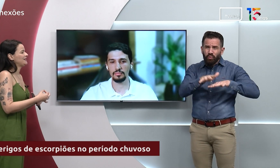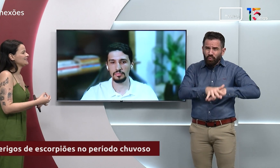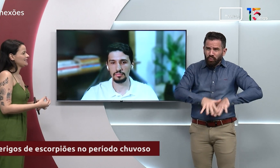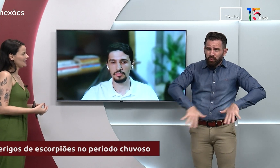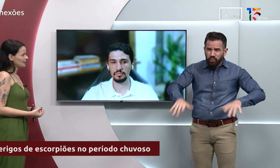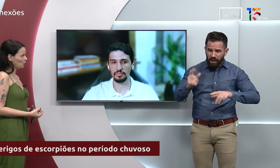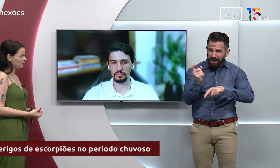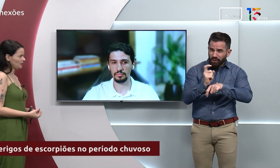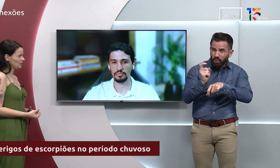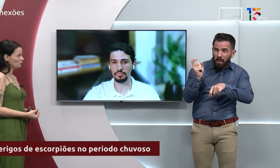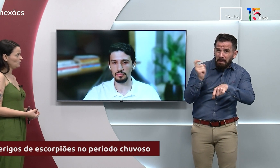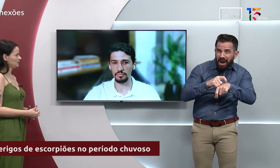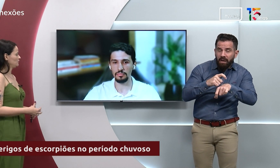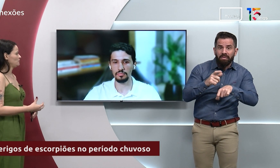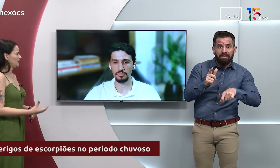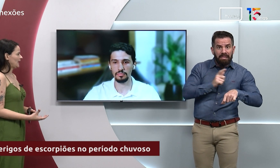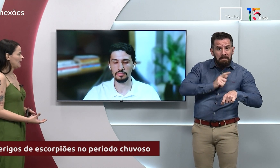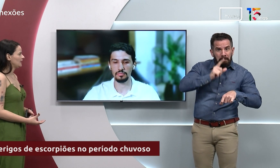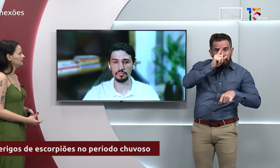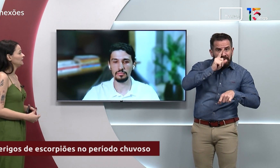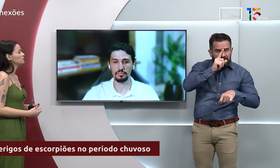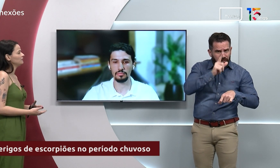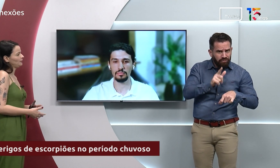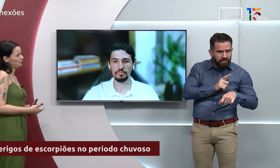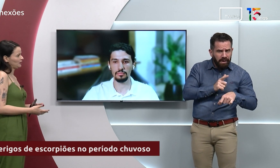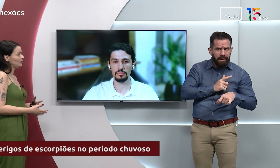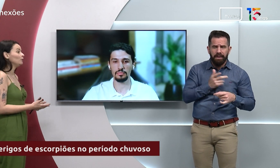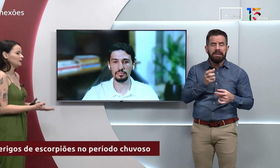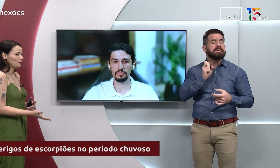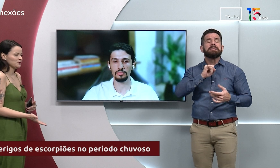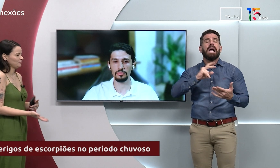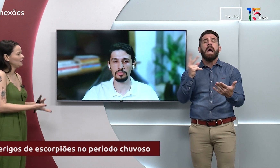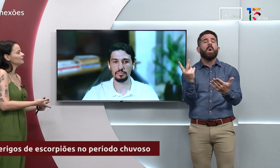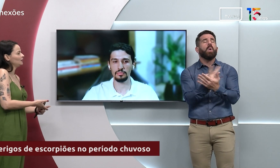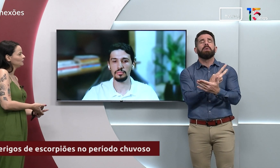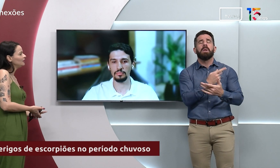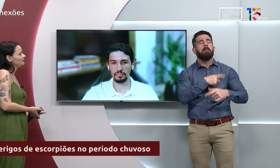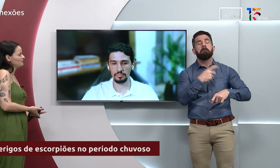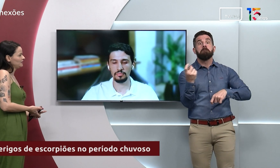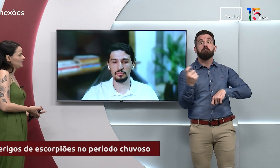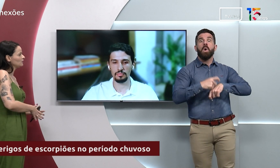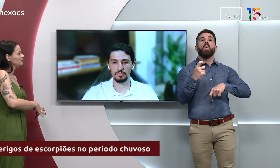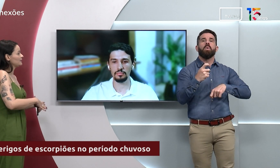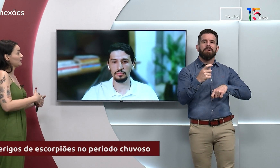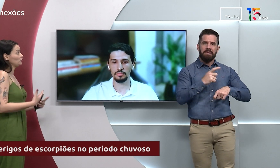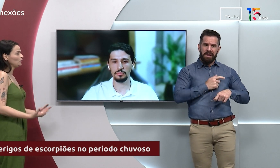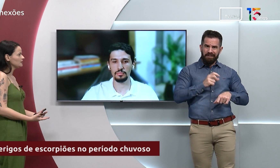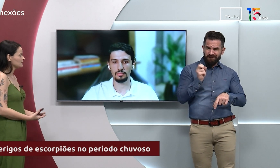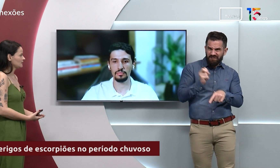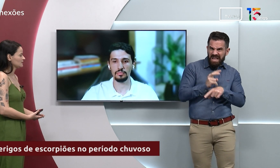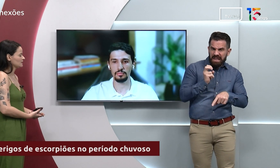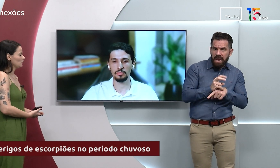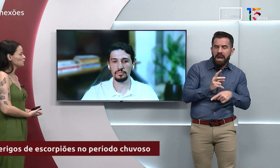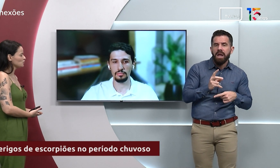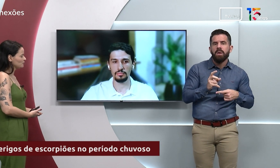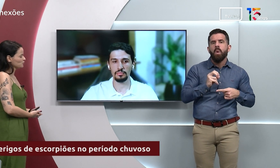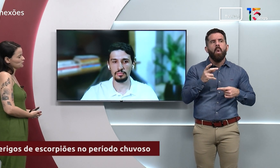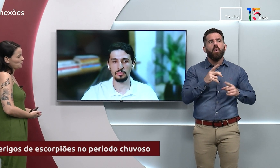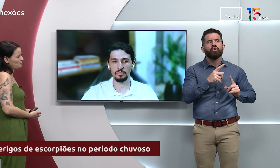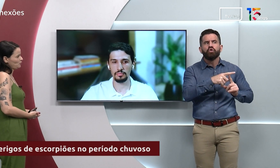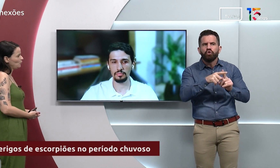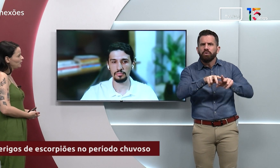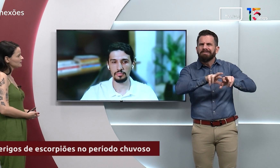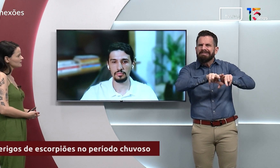que representam perigo, por exemplo, de picada, né? É porque é um animal peçonhento, então tem veneno. Isso é para todos os